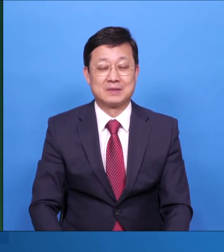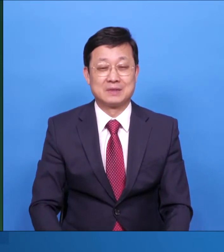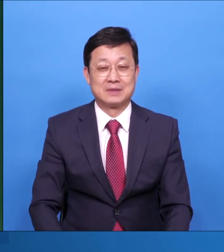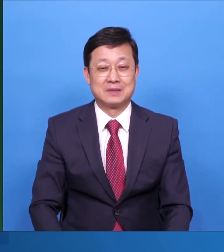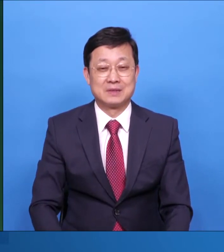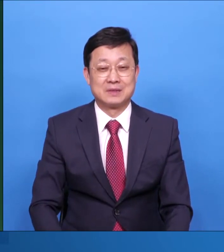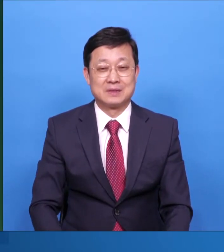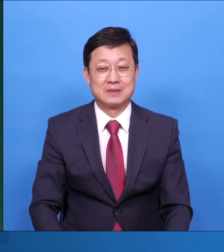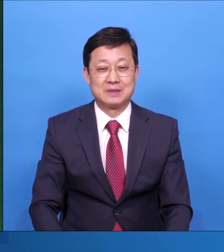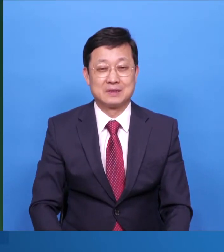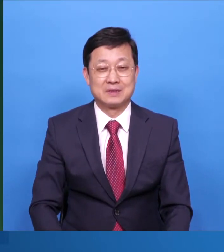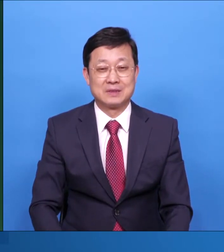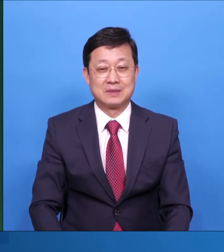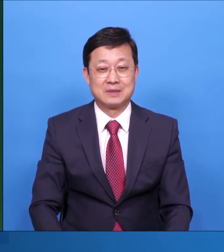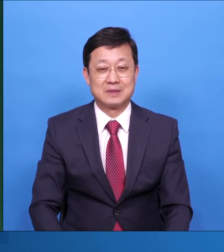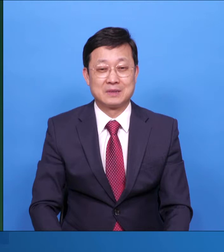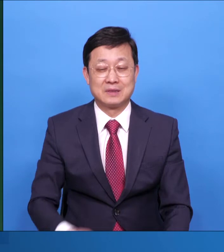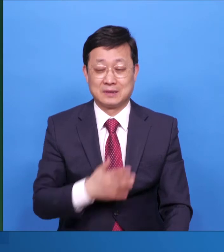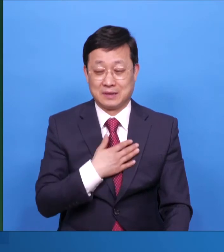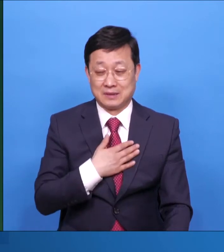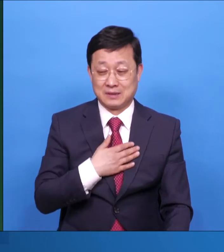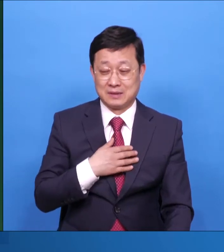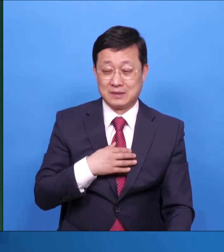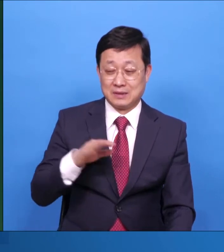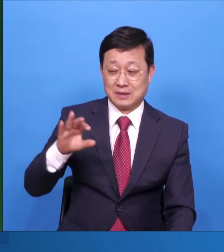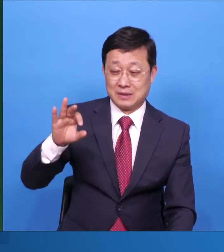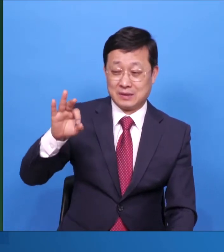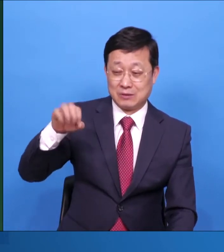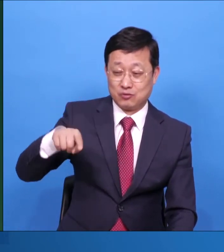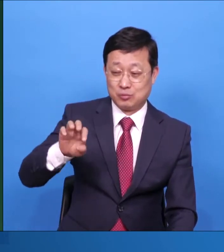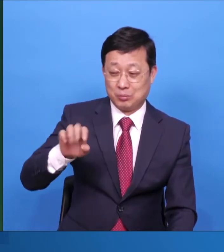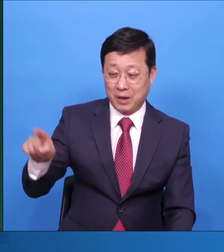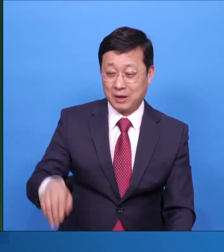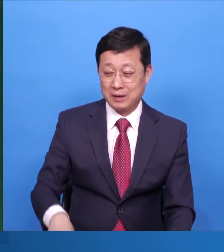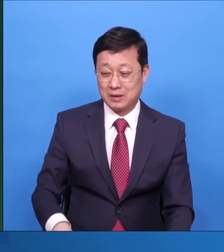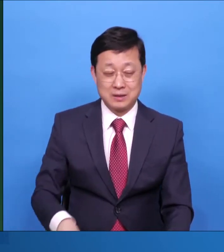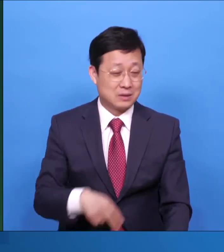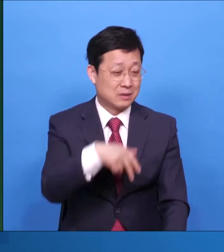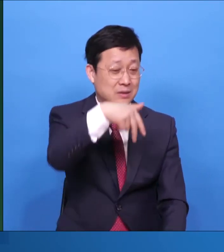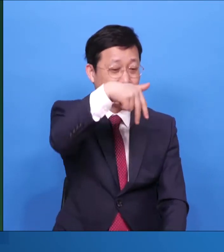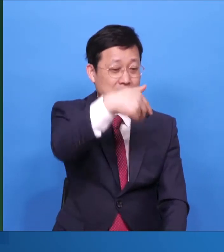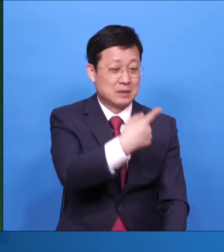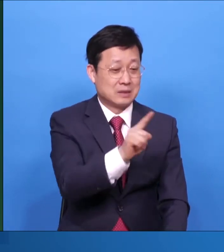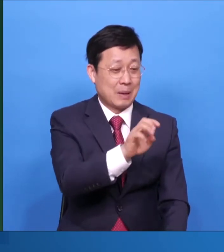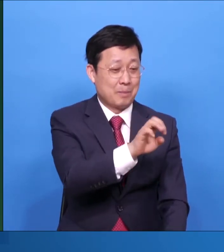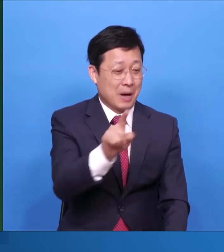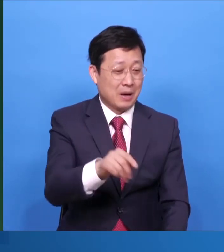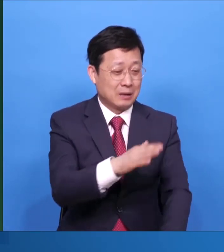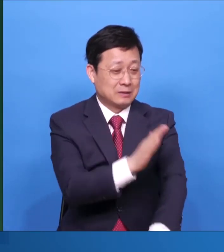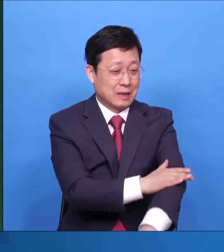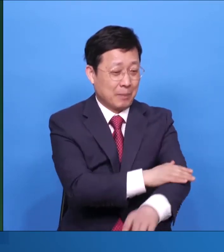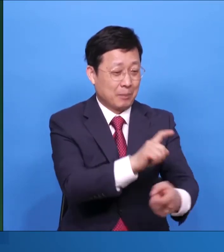극자 극우 다 나 미쳤다고 생각하는 사람이에요. Yo pienso que todo ese tipo de personas están 그 정신병자예요. Están enfermos mentalmente.